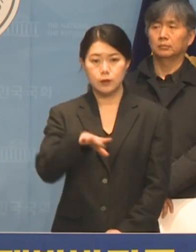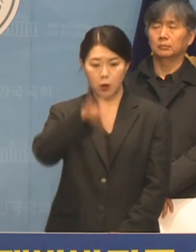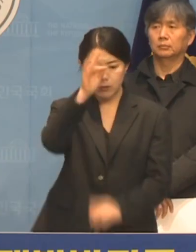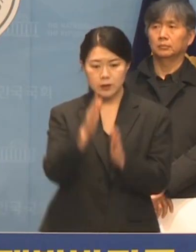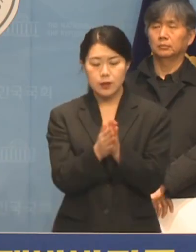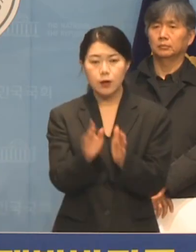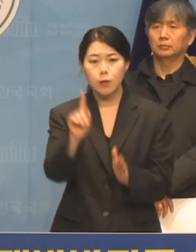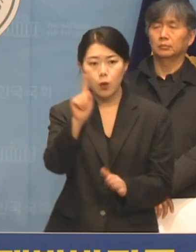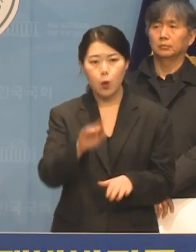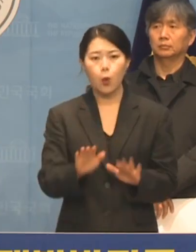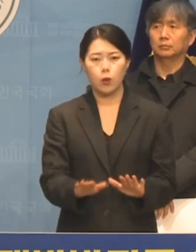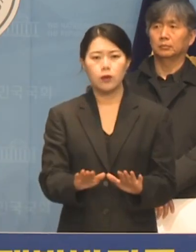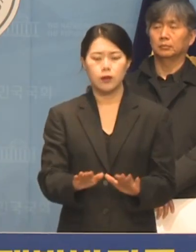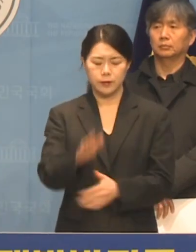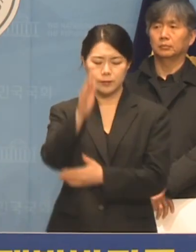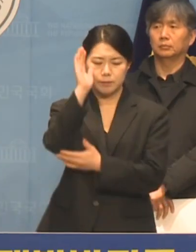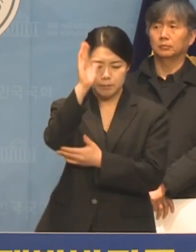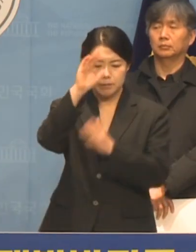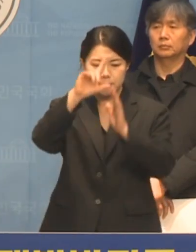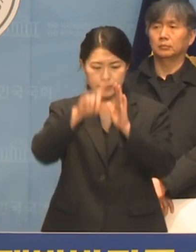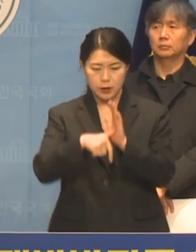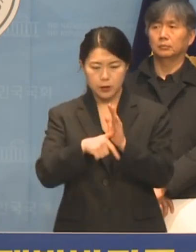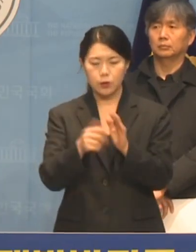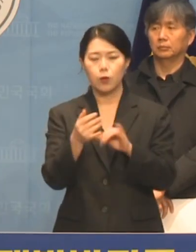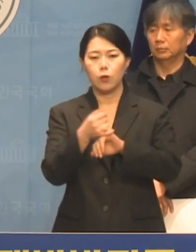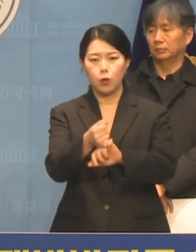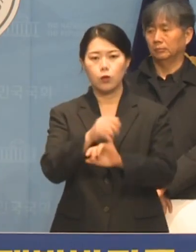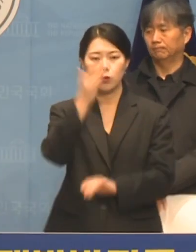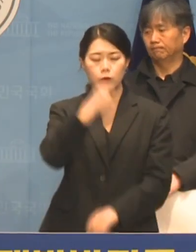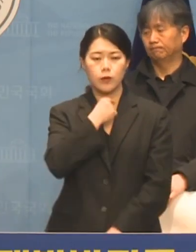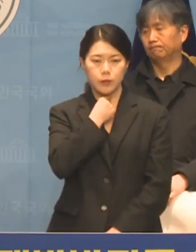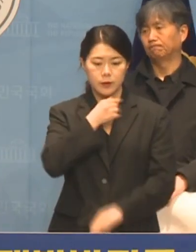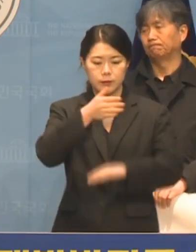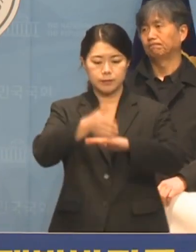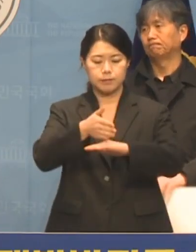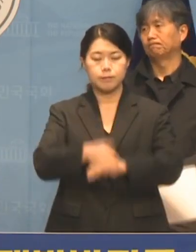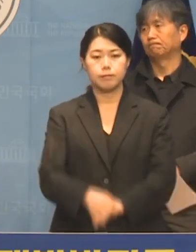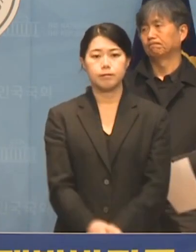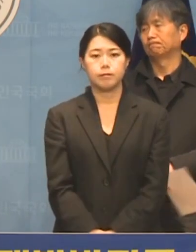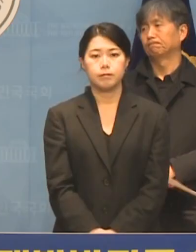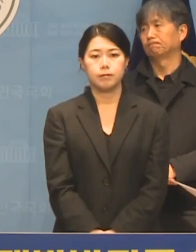첫걸음을 오늘 이 자리에서 꼭 만들어 주십시오. 감사합니다.